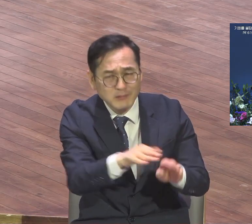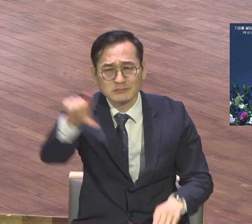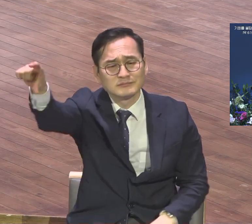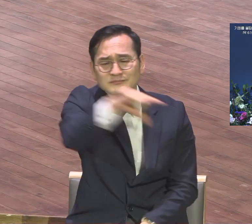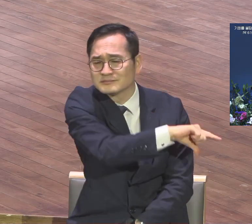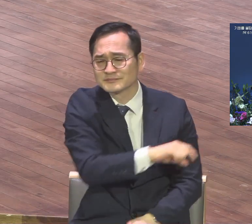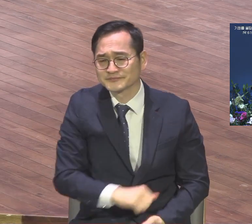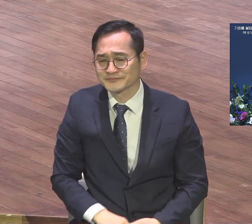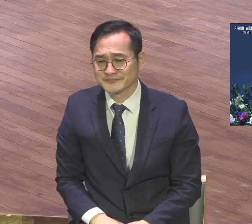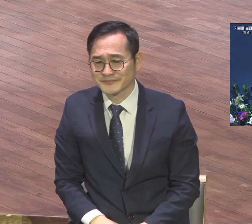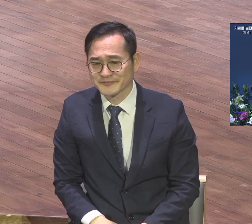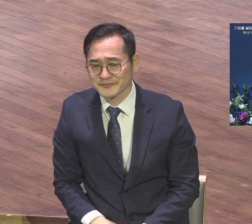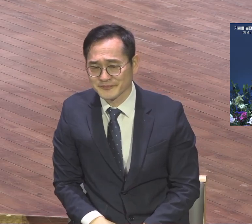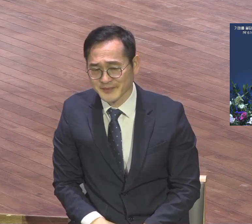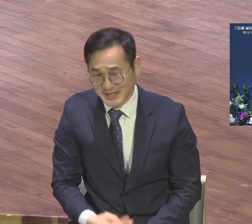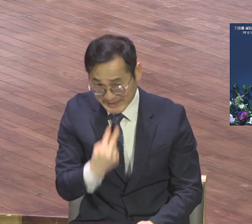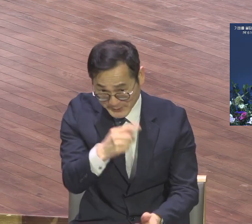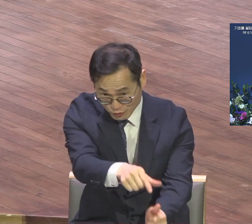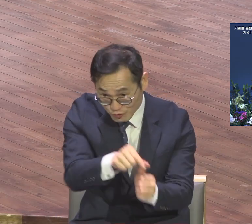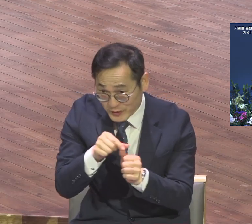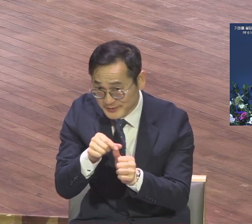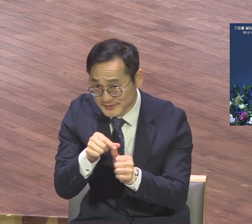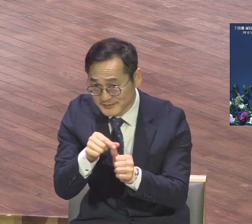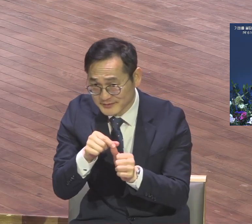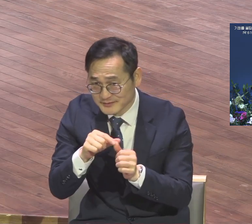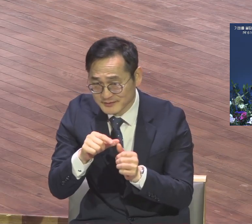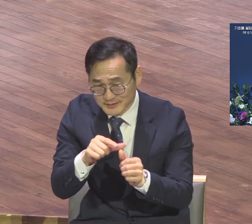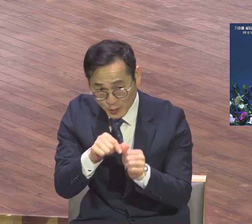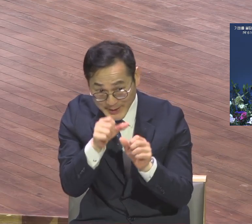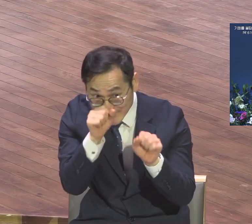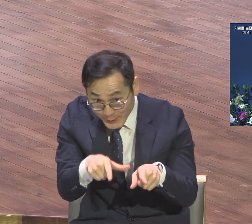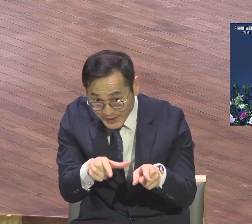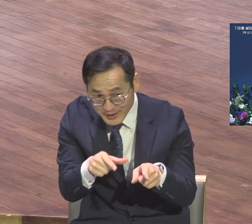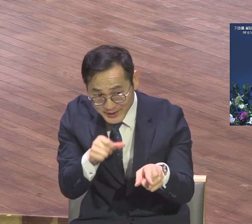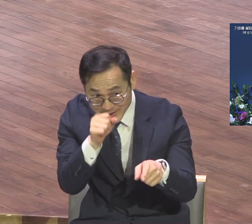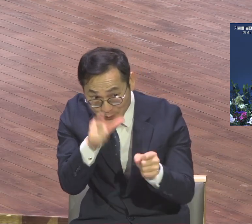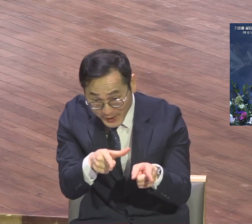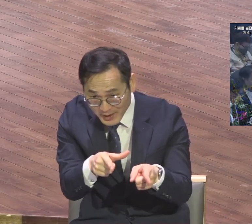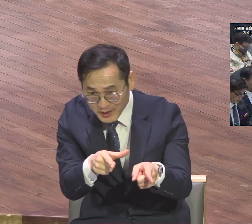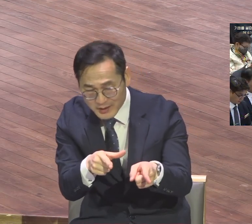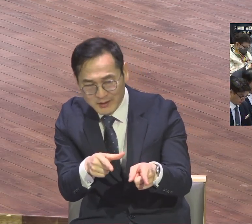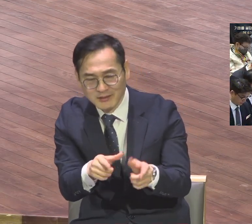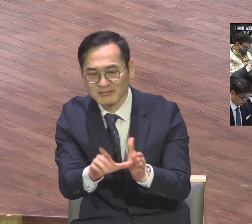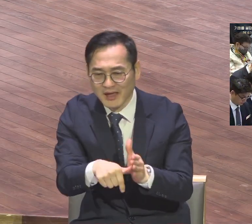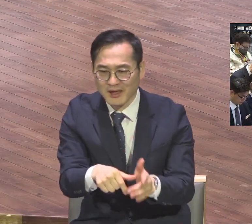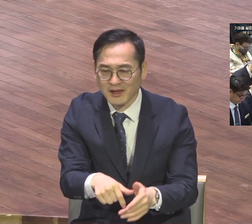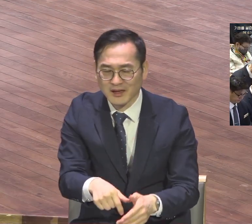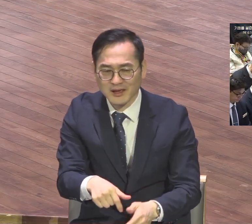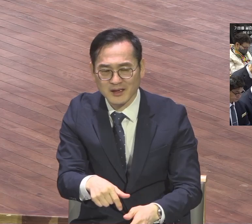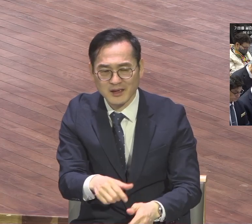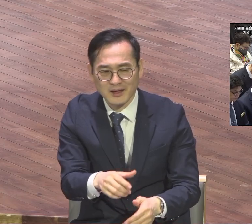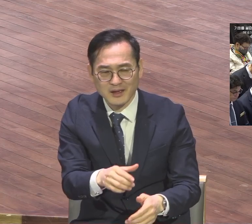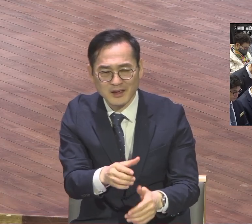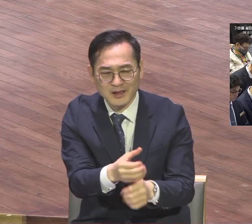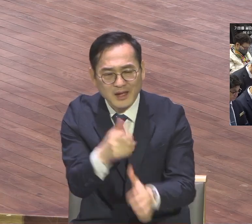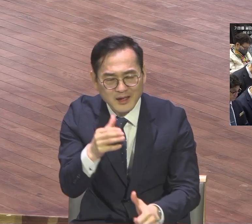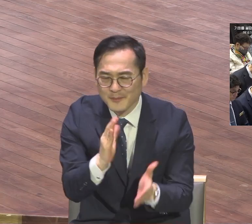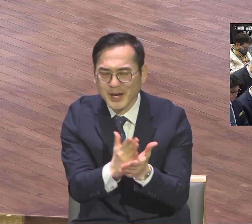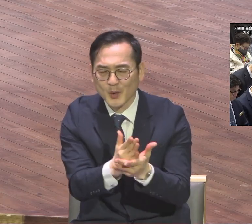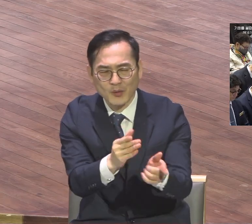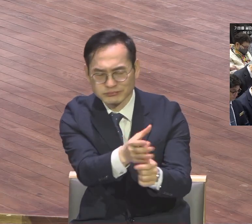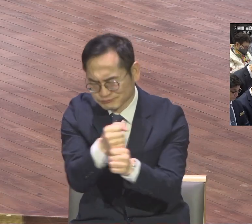기회가 왔을 때 기회를 놓치지 말고 확실히 붙잡으시기를 바랍니다. 그래서 삶의